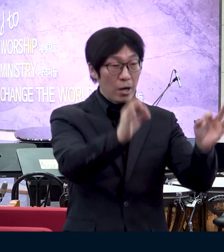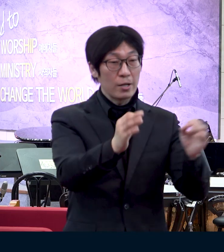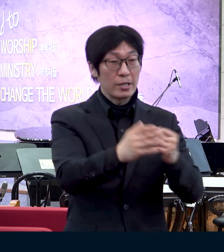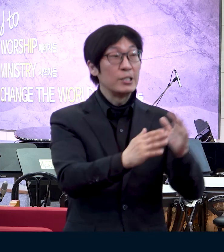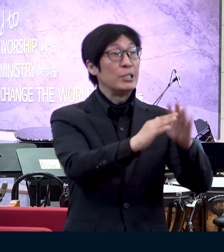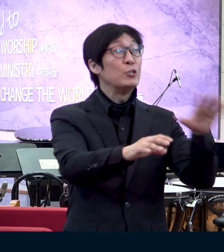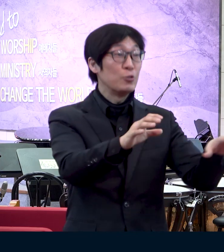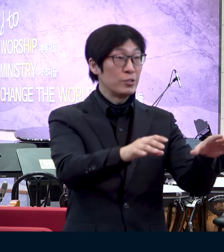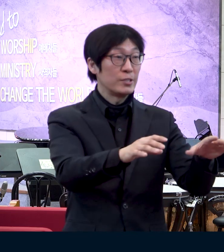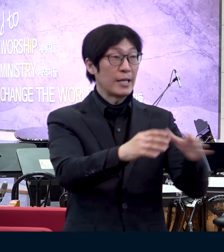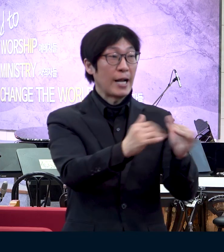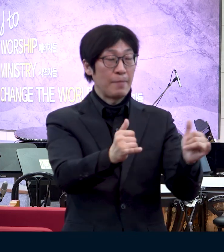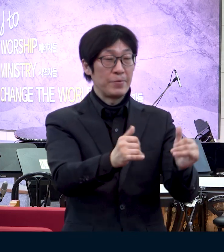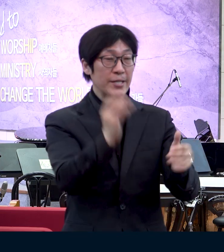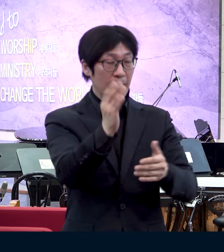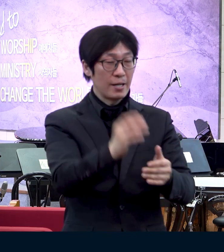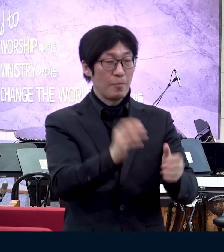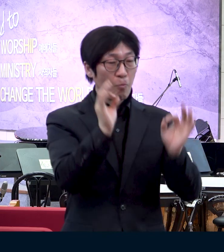거예요.